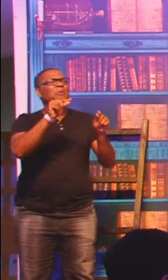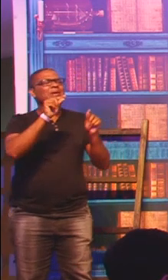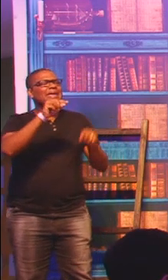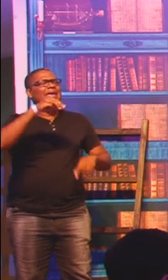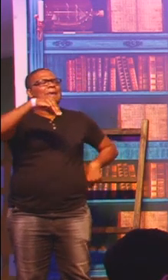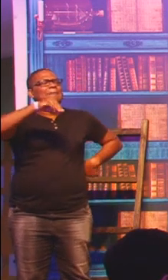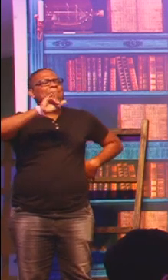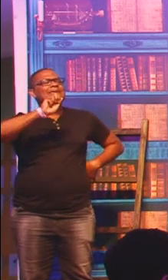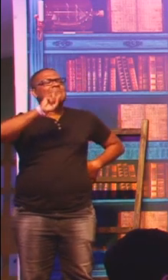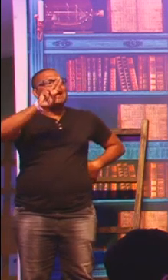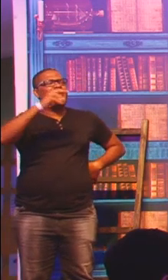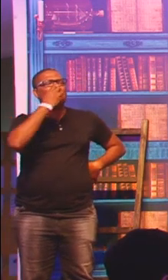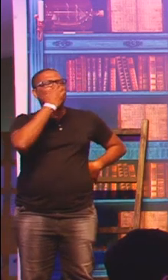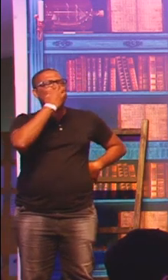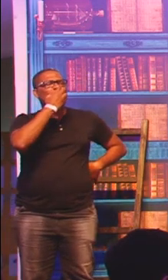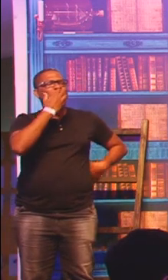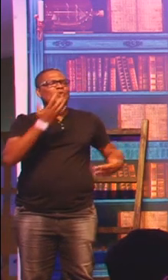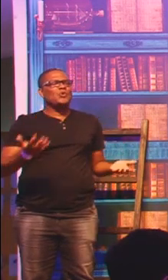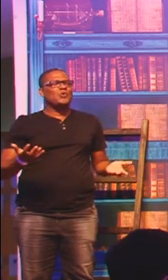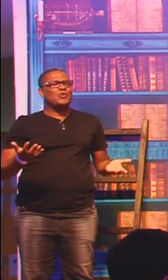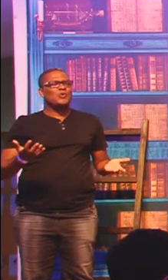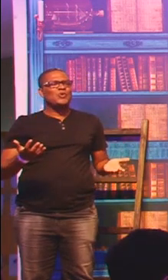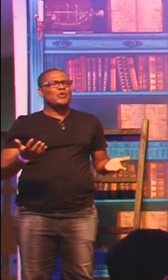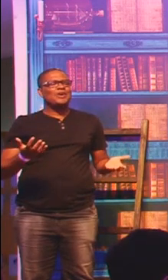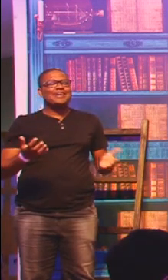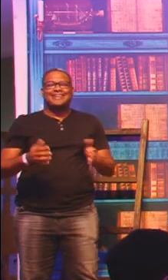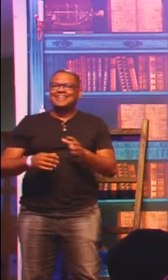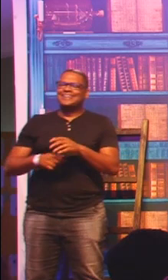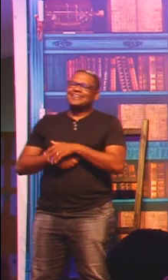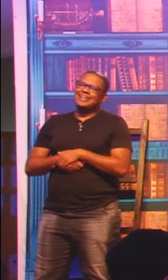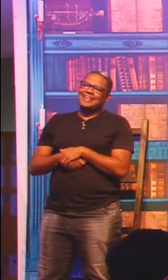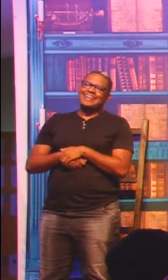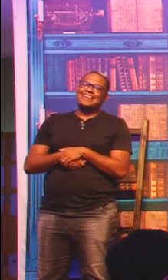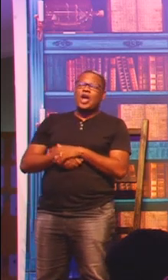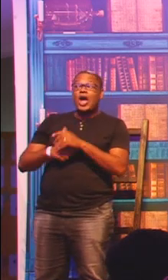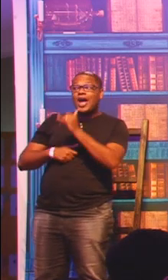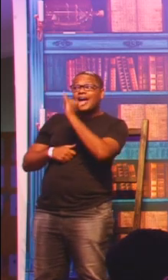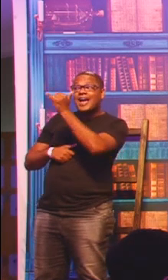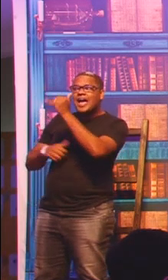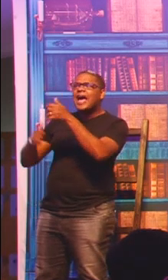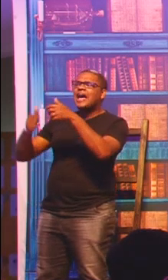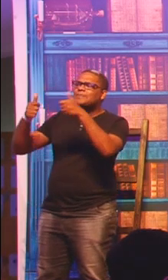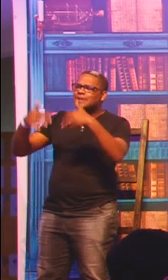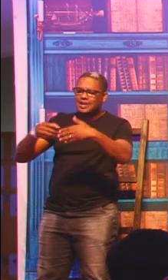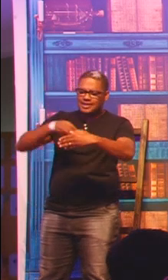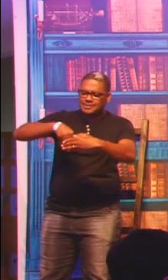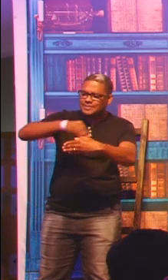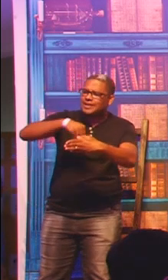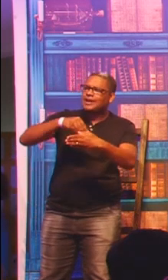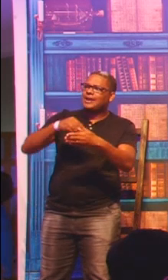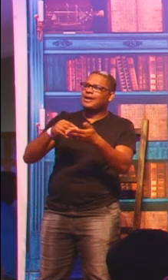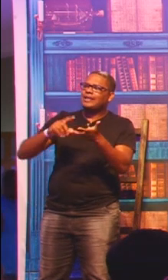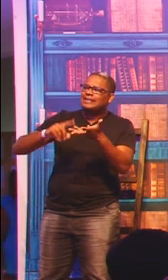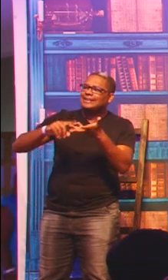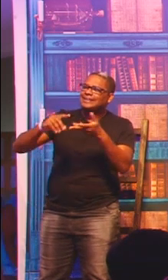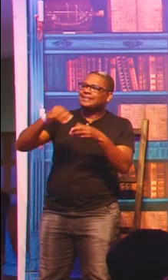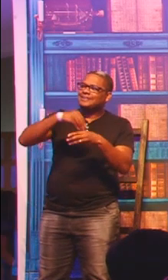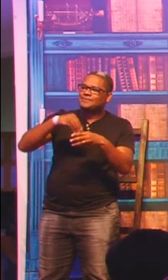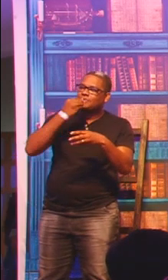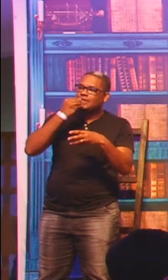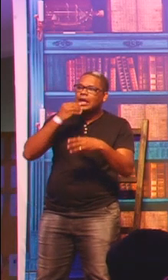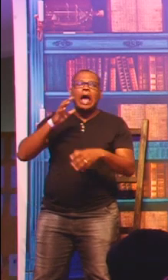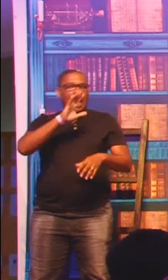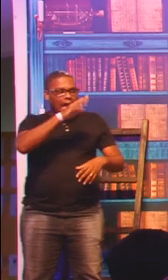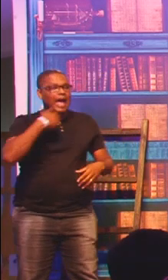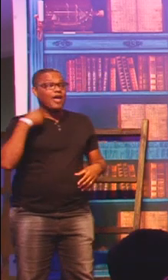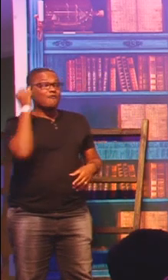cachorro. E aí eu contei, eu falei assim, por alto, né? Não, é um mingau, é feito com isso e isso. Ah, quando eu for à Bahia,